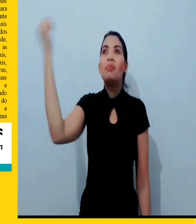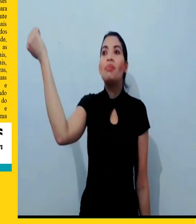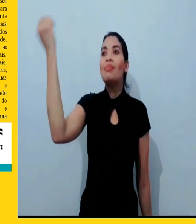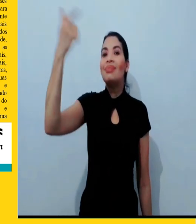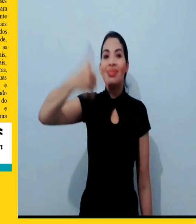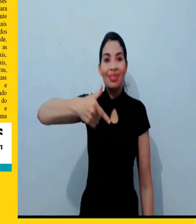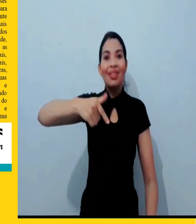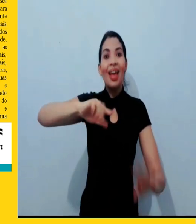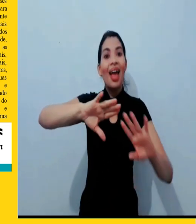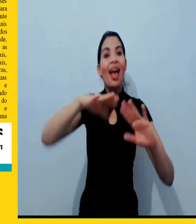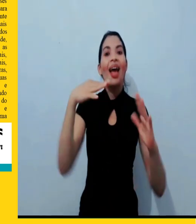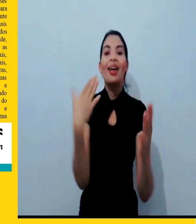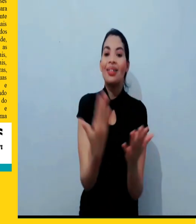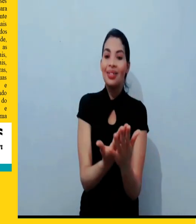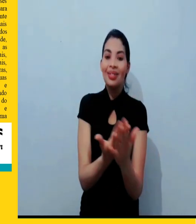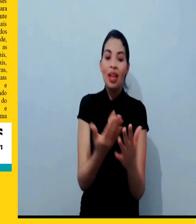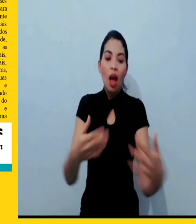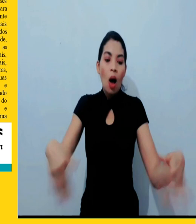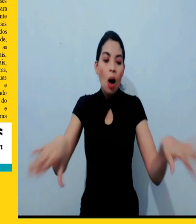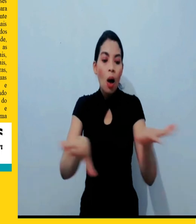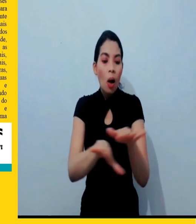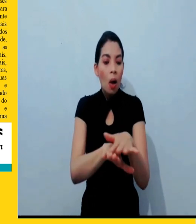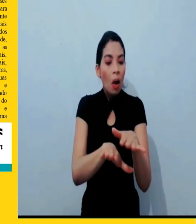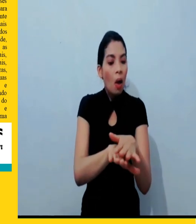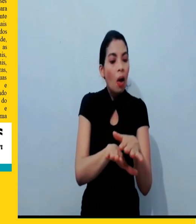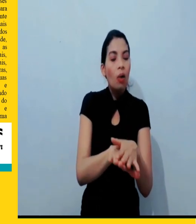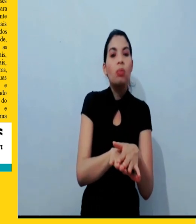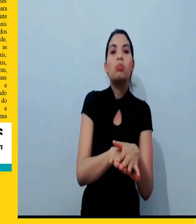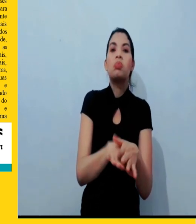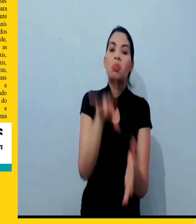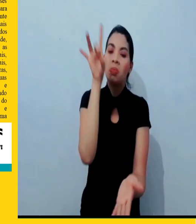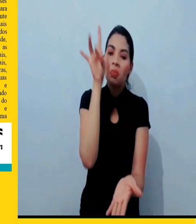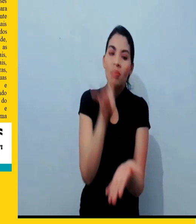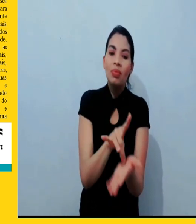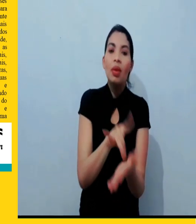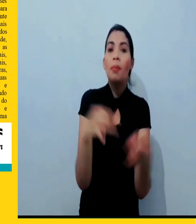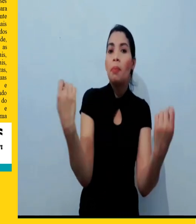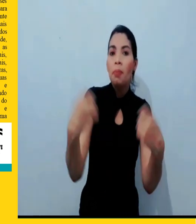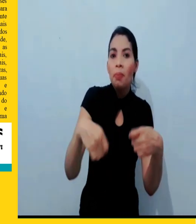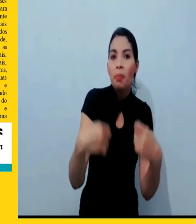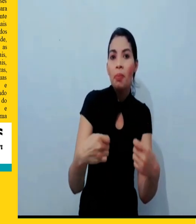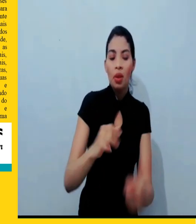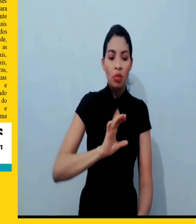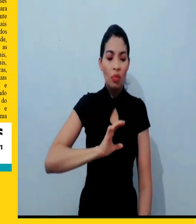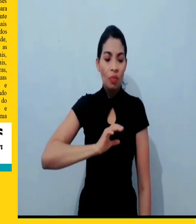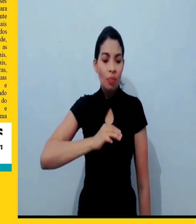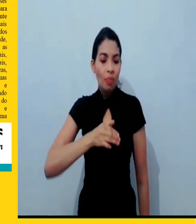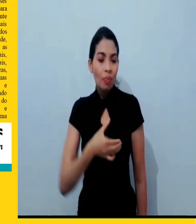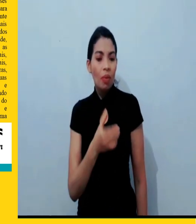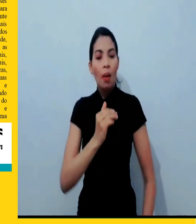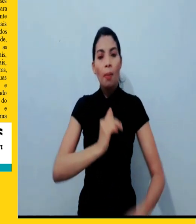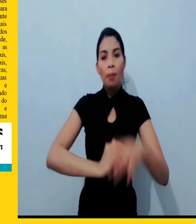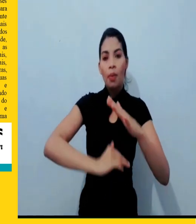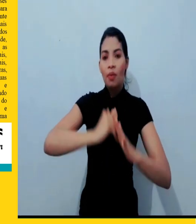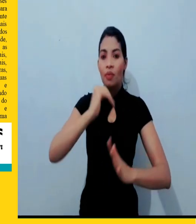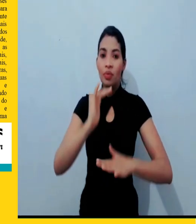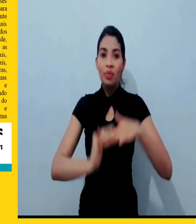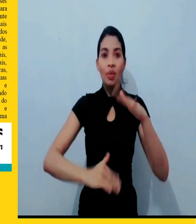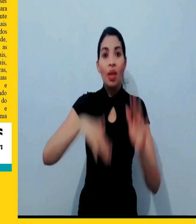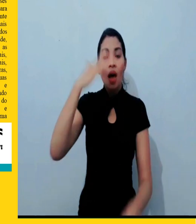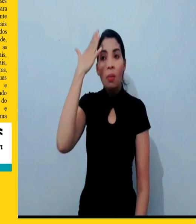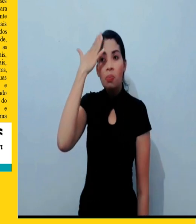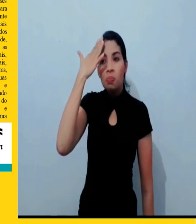E para que essa inclusão realmente aconteça, é preciso profissionais